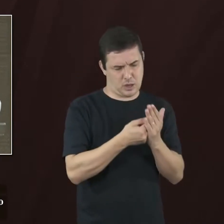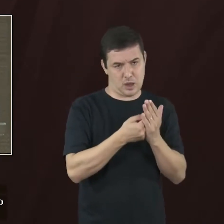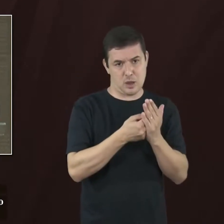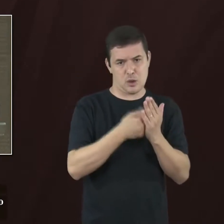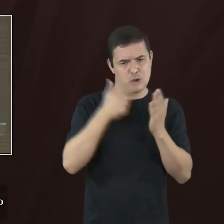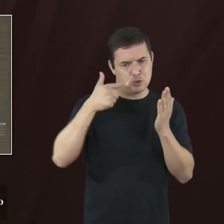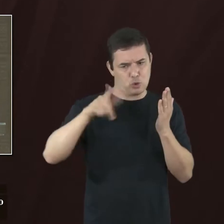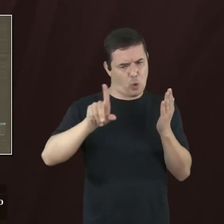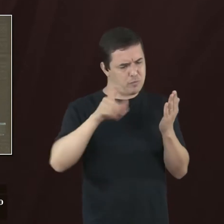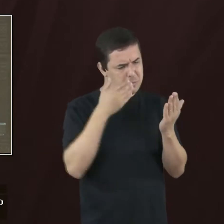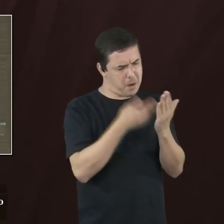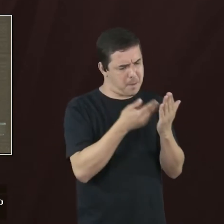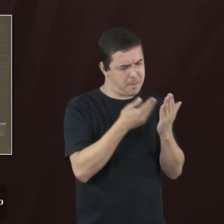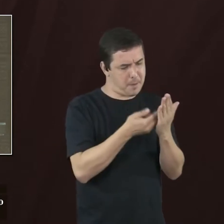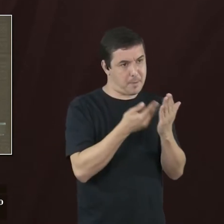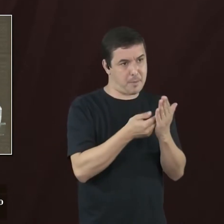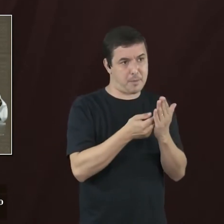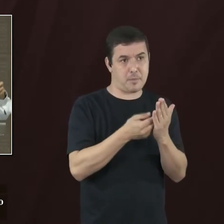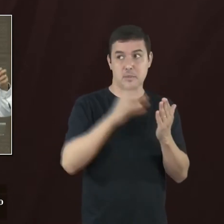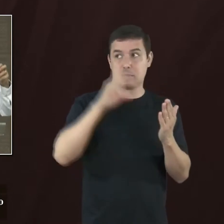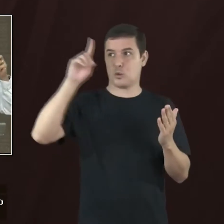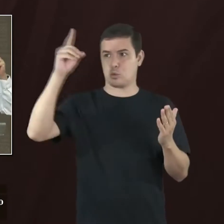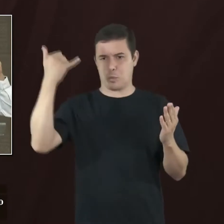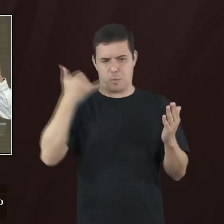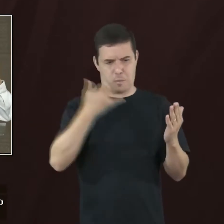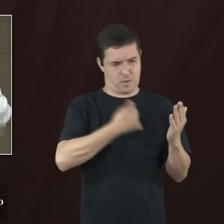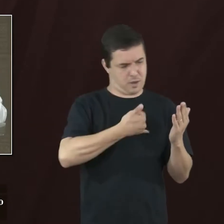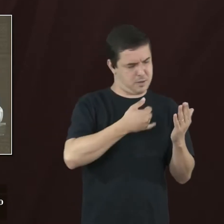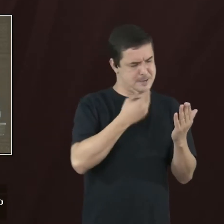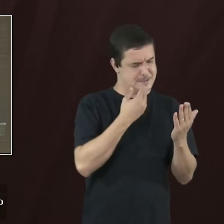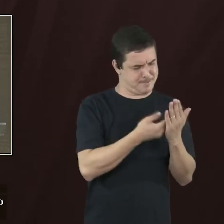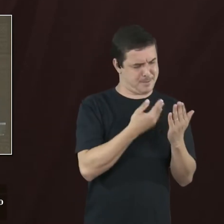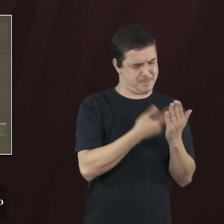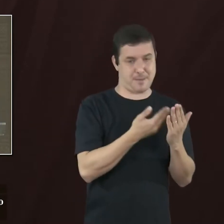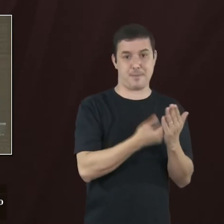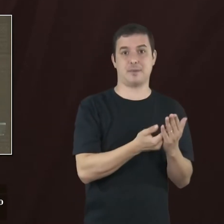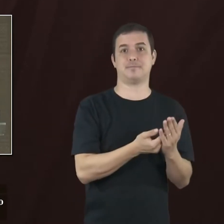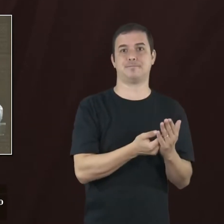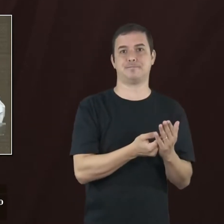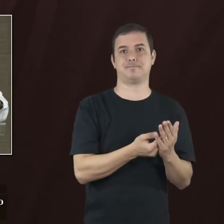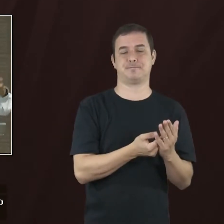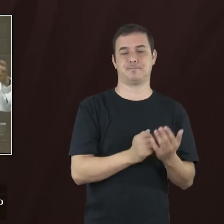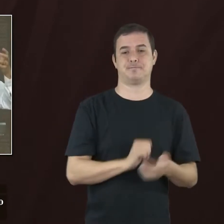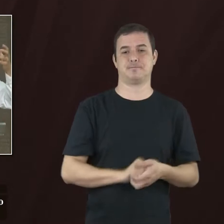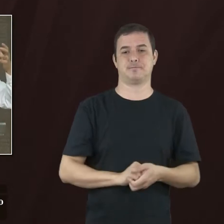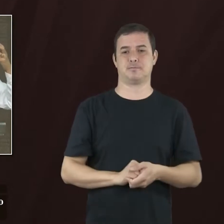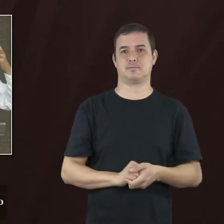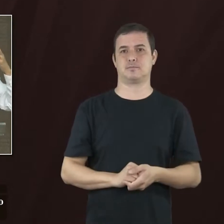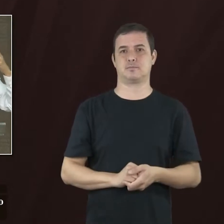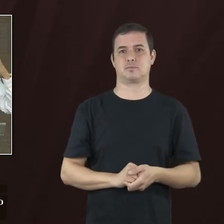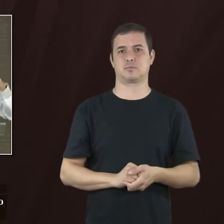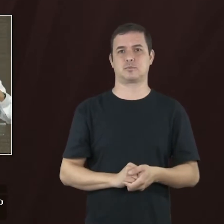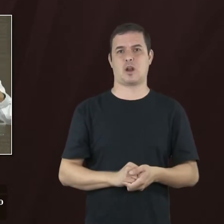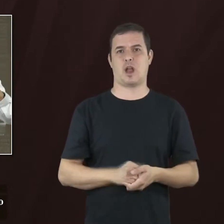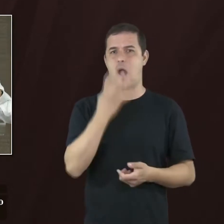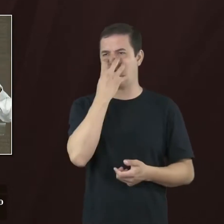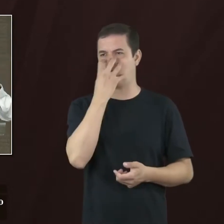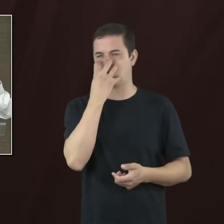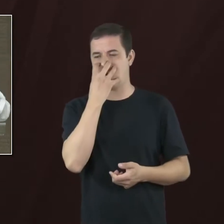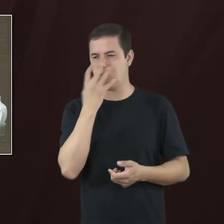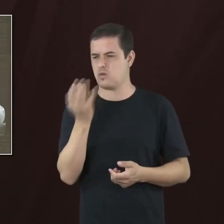a palavra profética, ruminar o que o Senhor está falando com você. Não engula como um